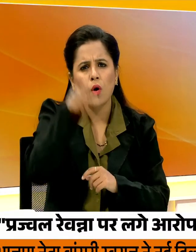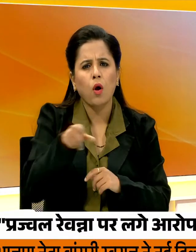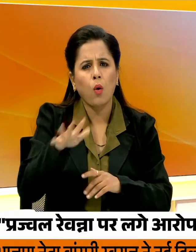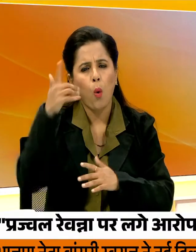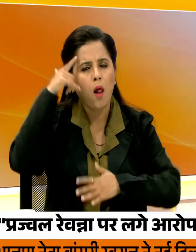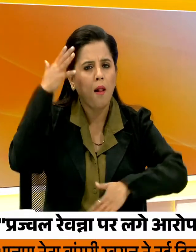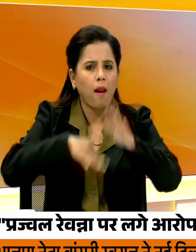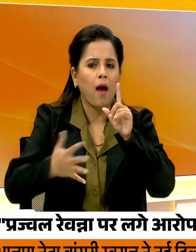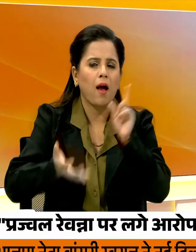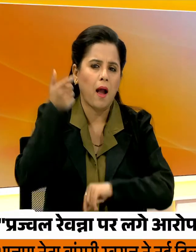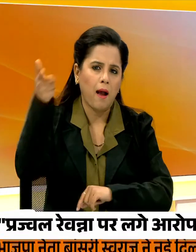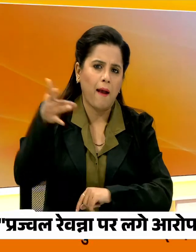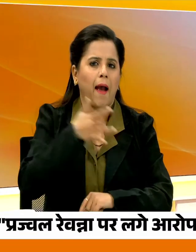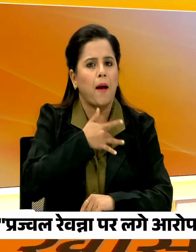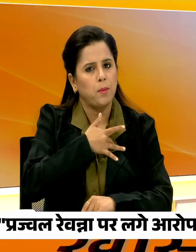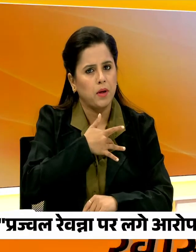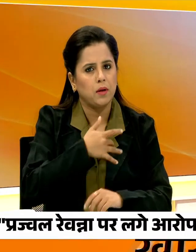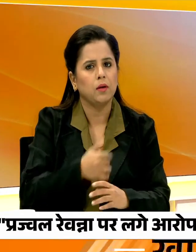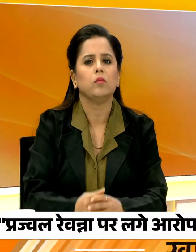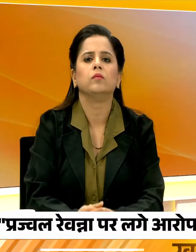महारत हासिल।